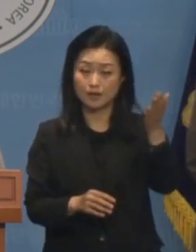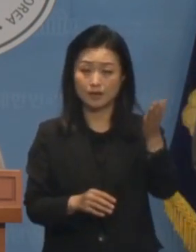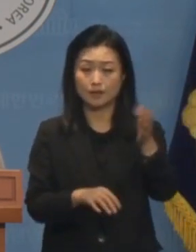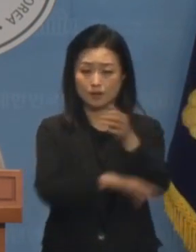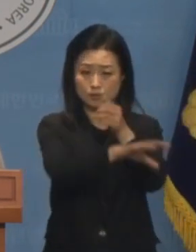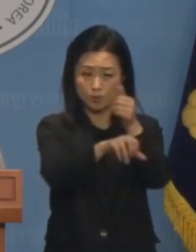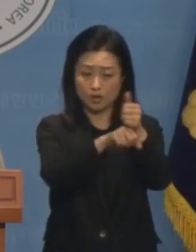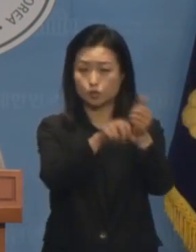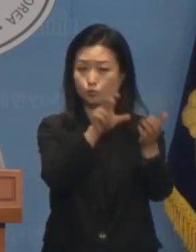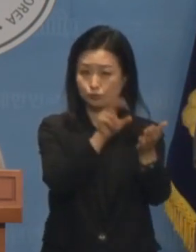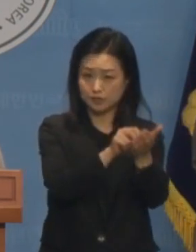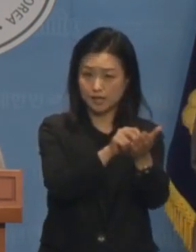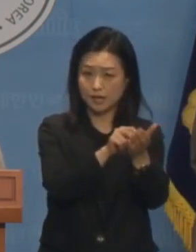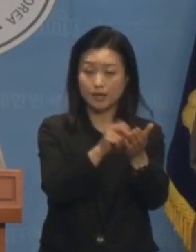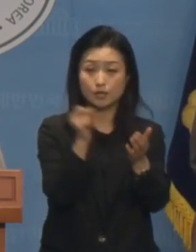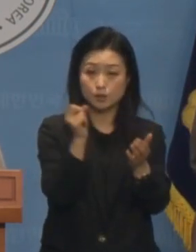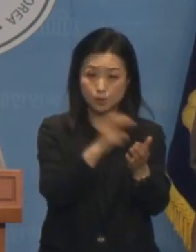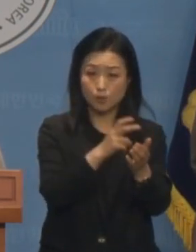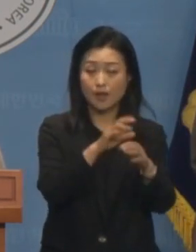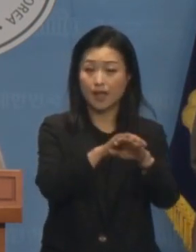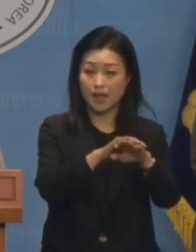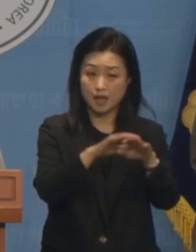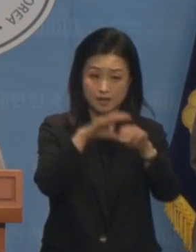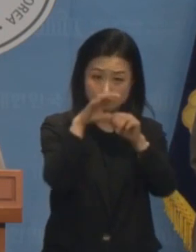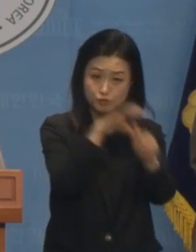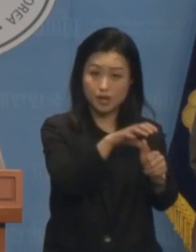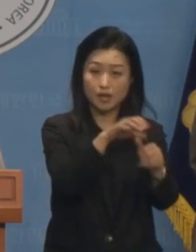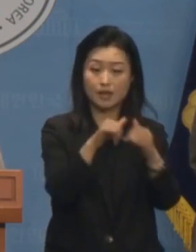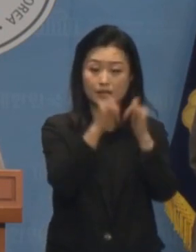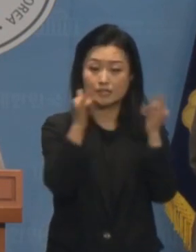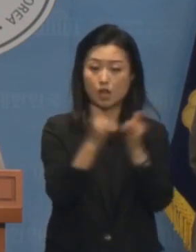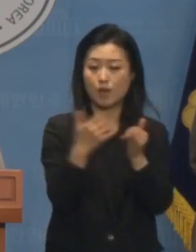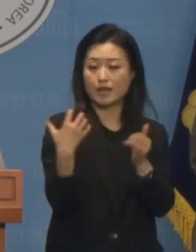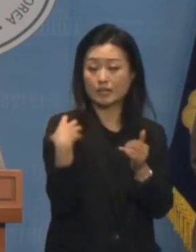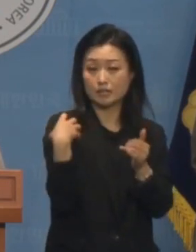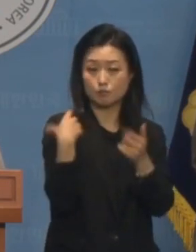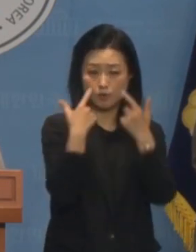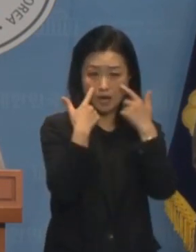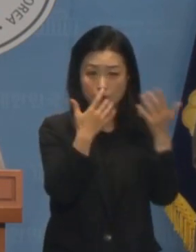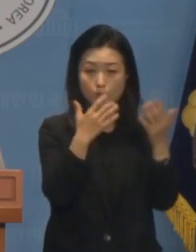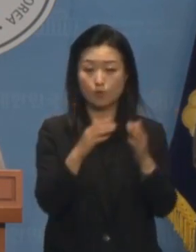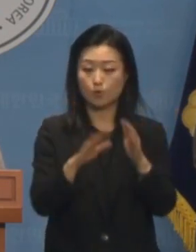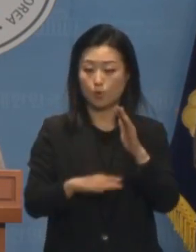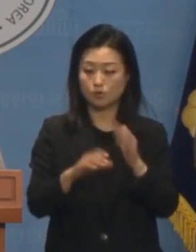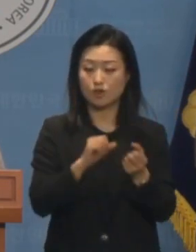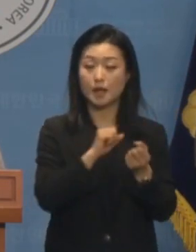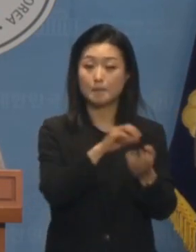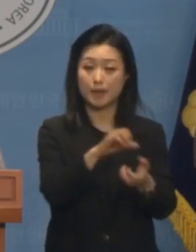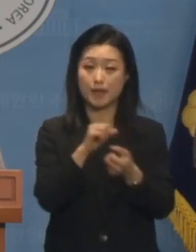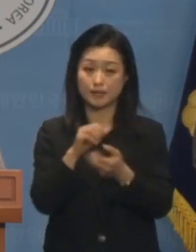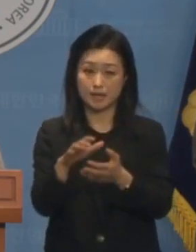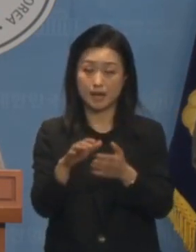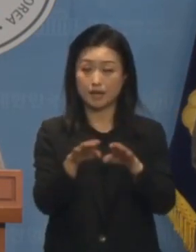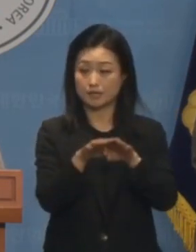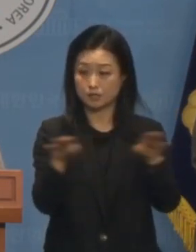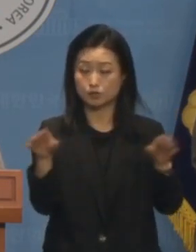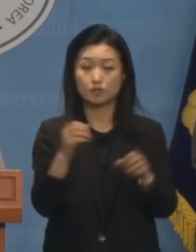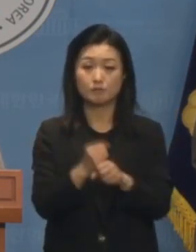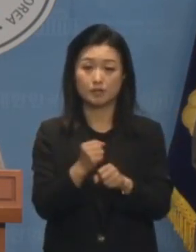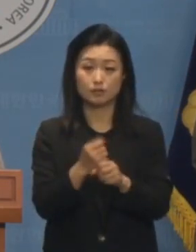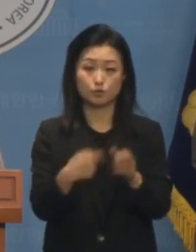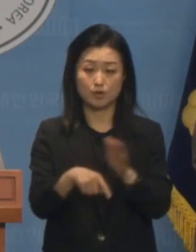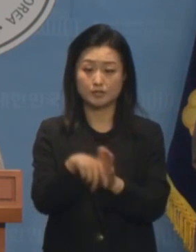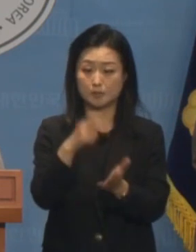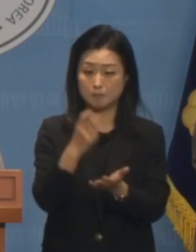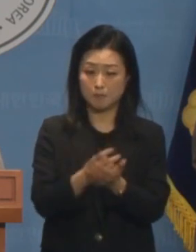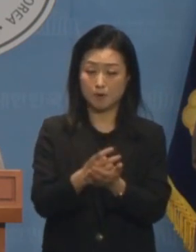책임과 의무를 강화하고 공정한 배달 시장이 유지할 수 있도록 배달 플랫폼 독점 규제법을